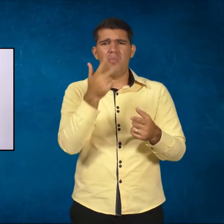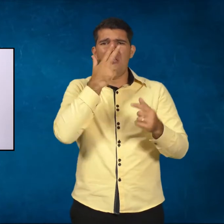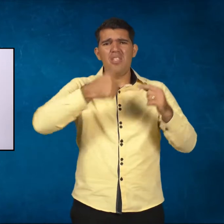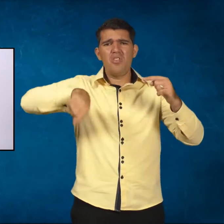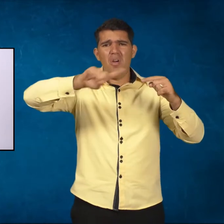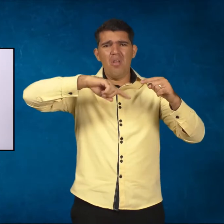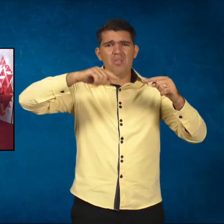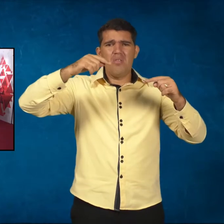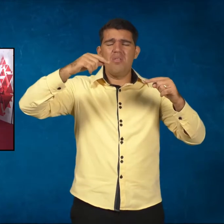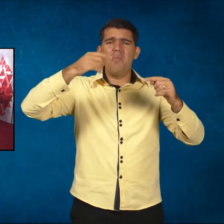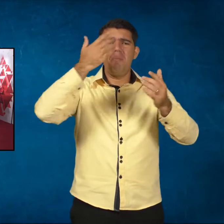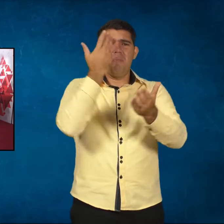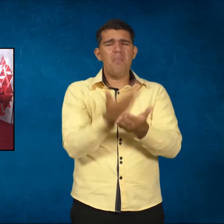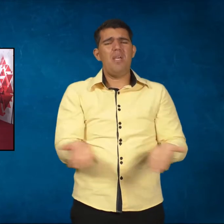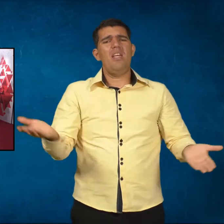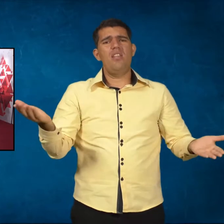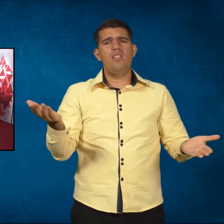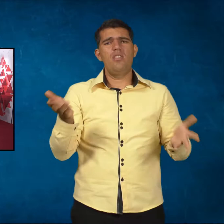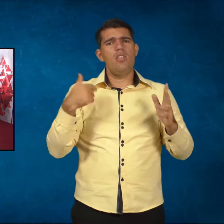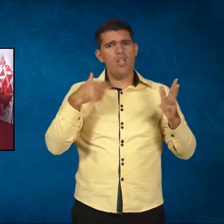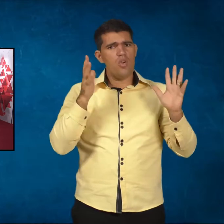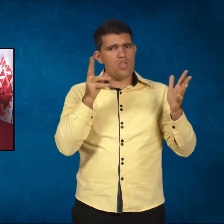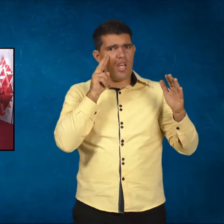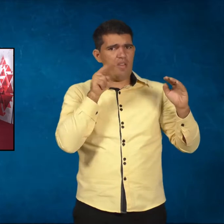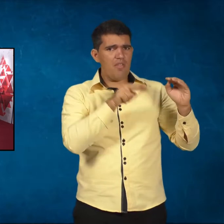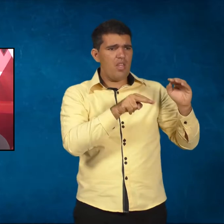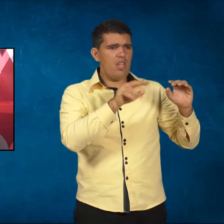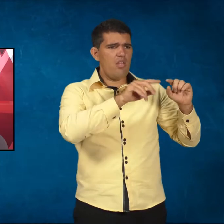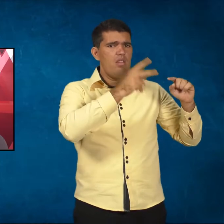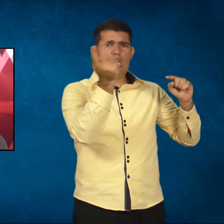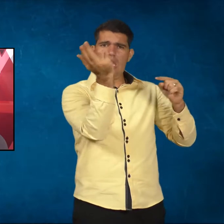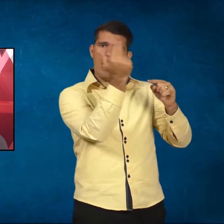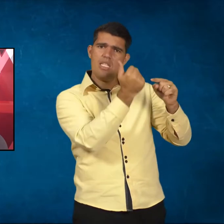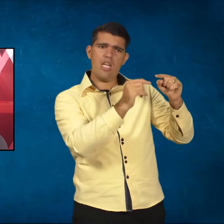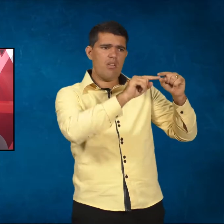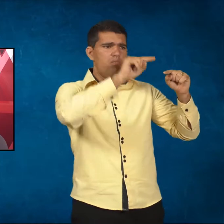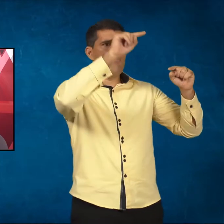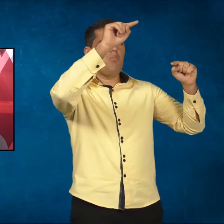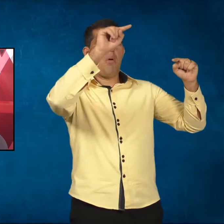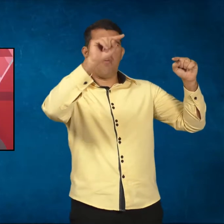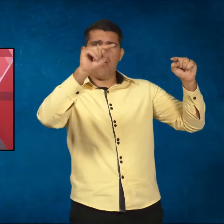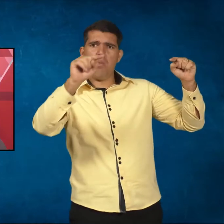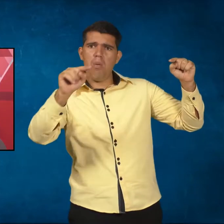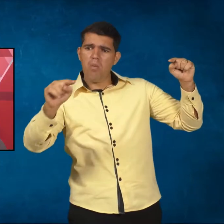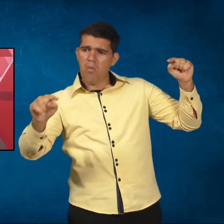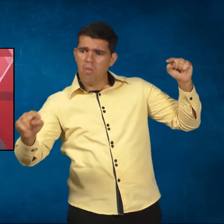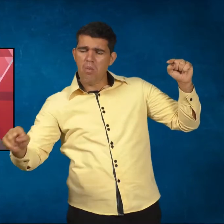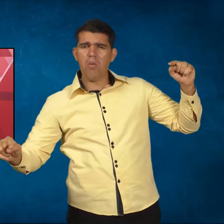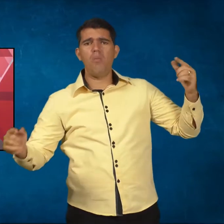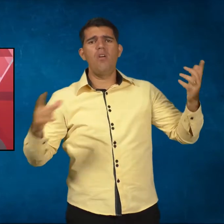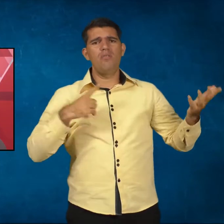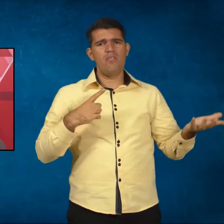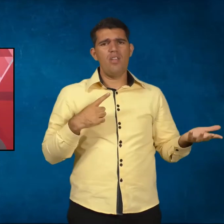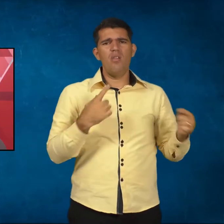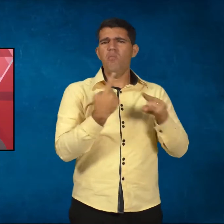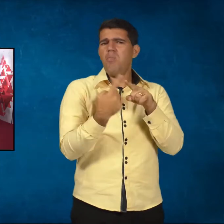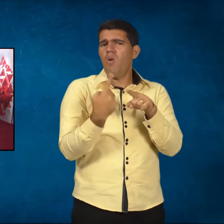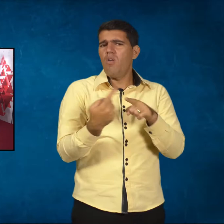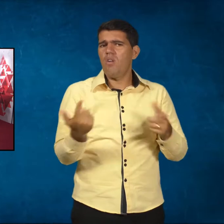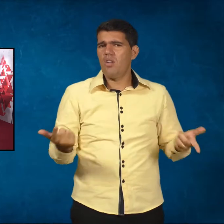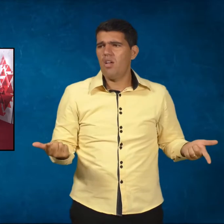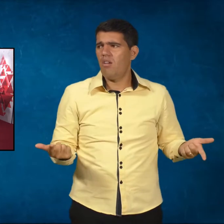caindo né a gente vem eu tava observando os gráficos a gente vem como a trajetória de queda na de clique exatamente